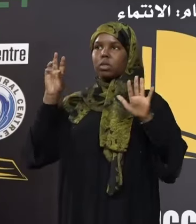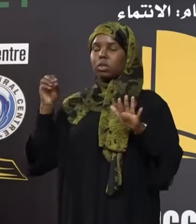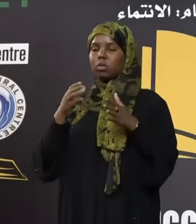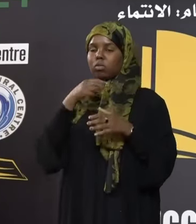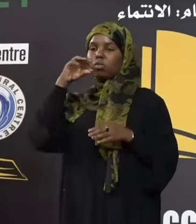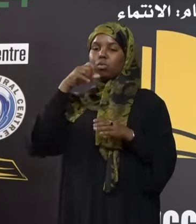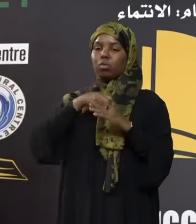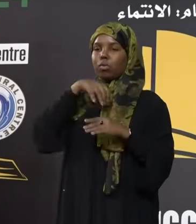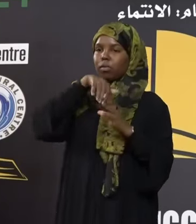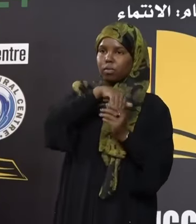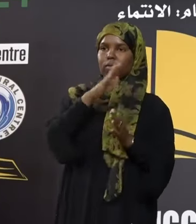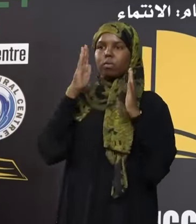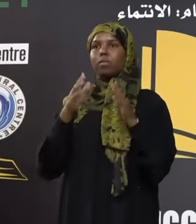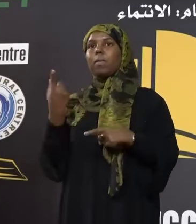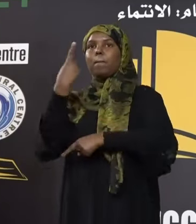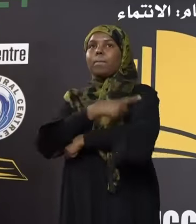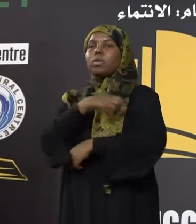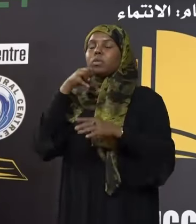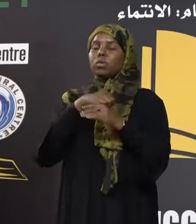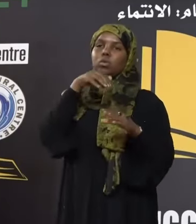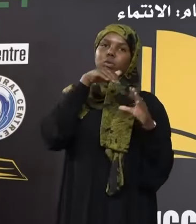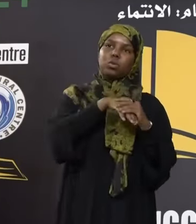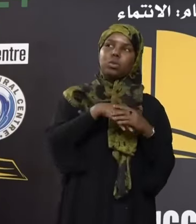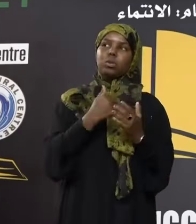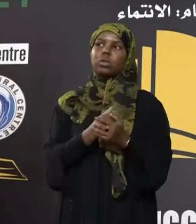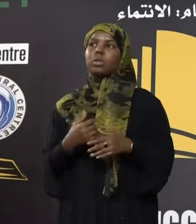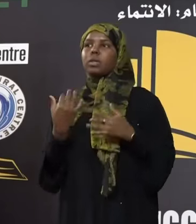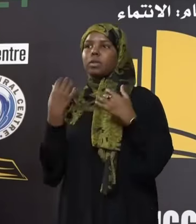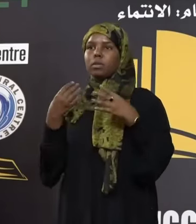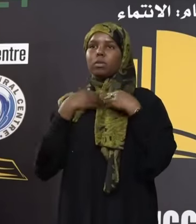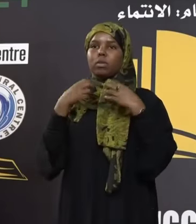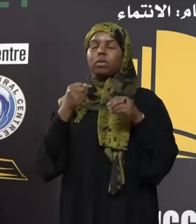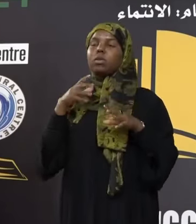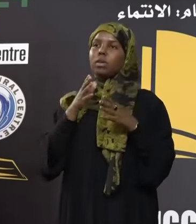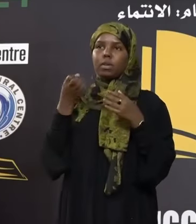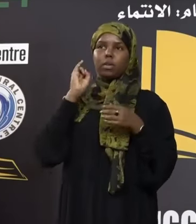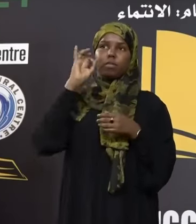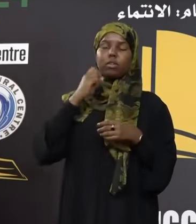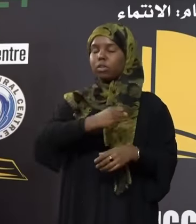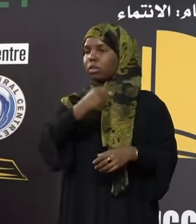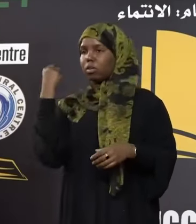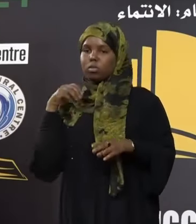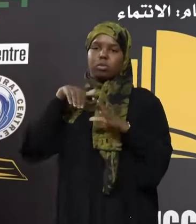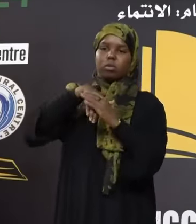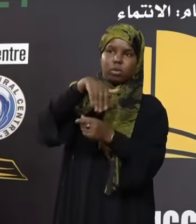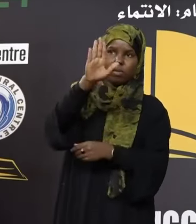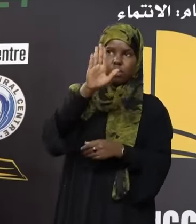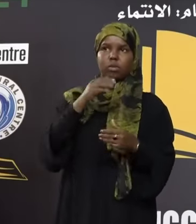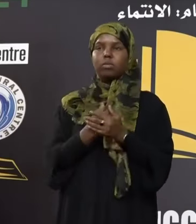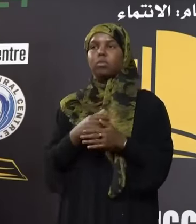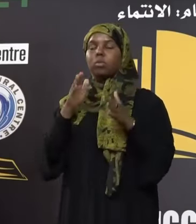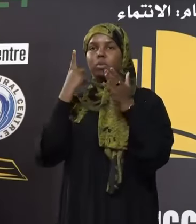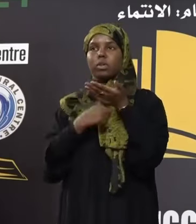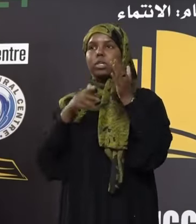inaannu maantana doorashada ku galo waxaan naga diyaaraa hadina laga helo inaannu rida ka baxno sidaannu shalayta uga baxnay waxaan